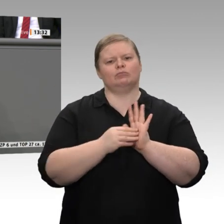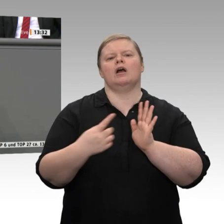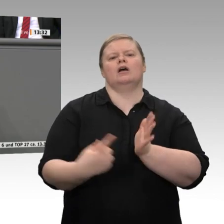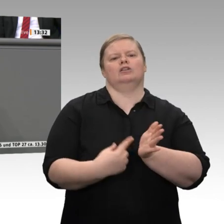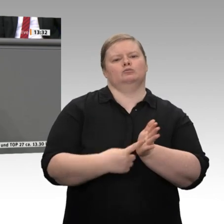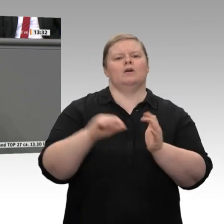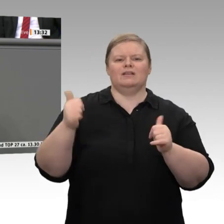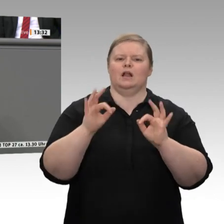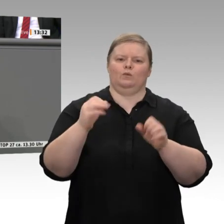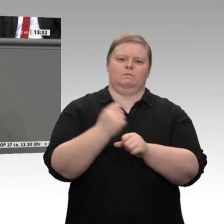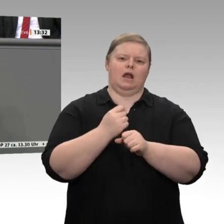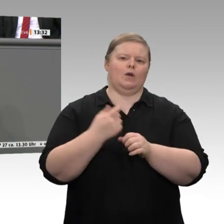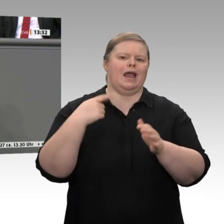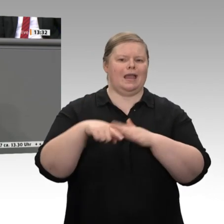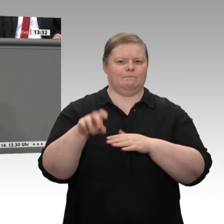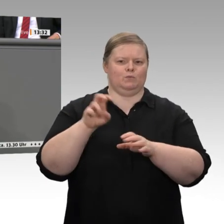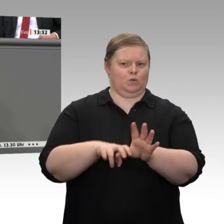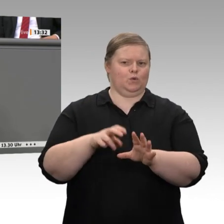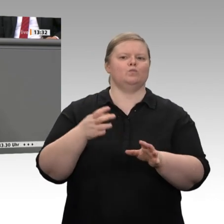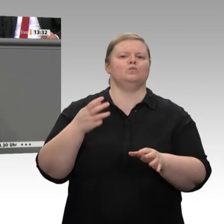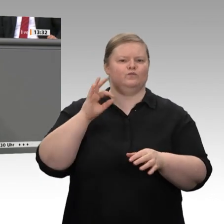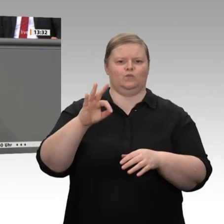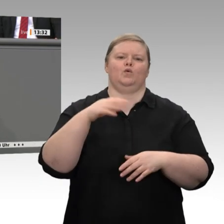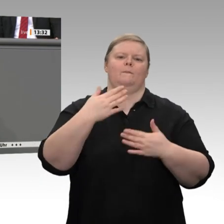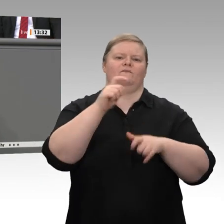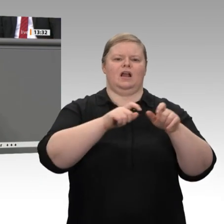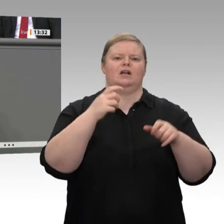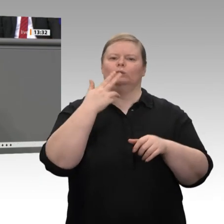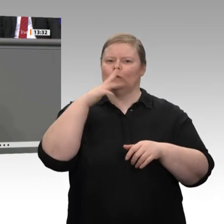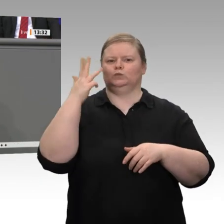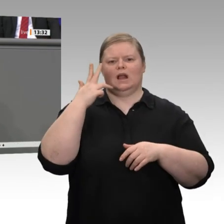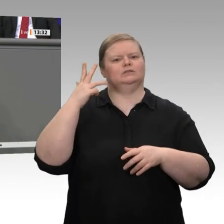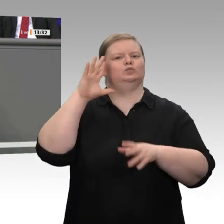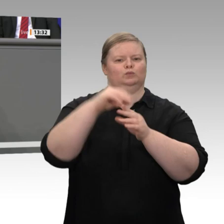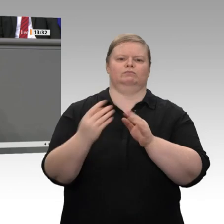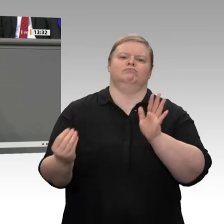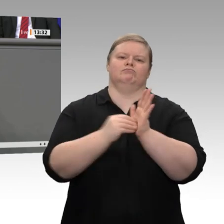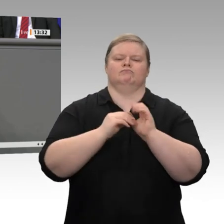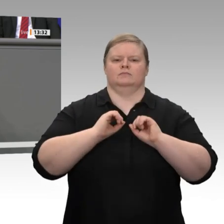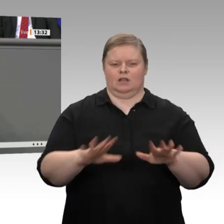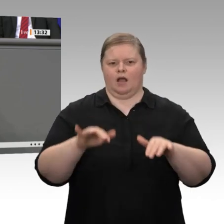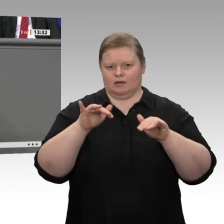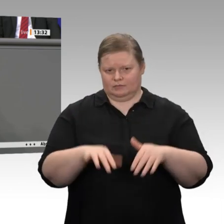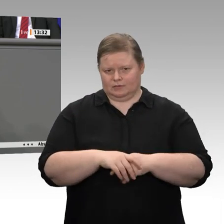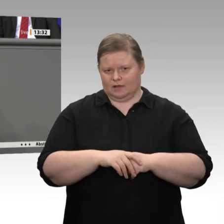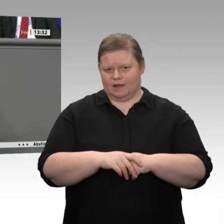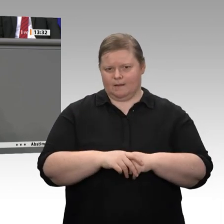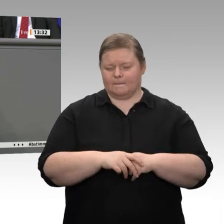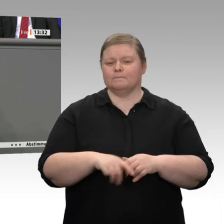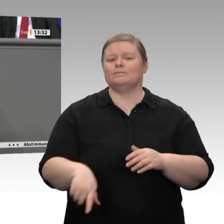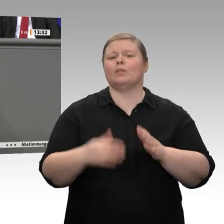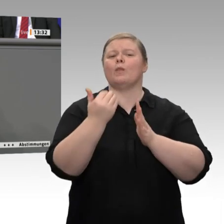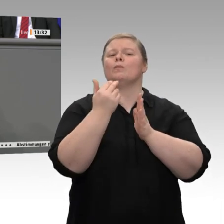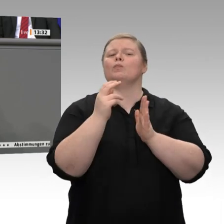Absatz 2 des Grundgesetzes eben das klare Verständnis zugrunde, dass die Ausbürgerungsmaßnahmen des